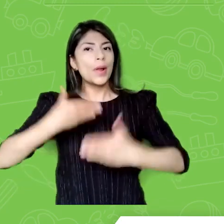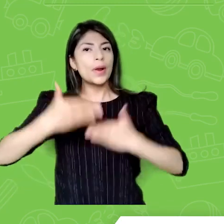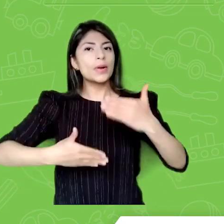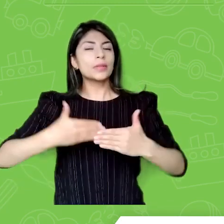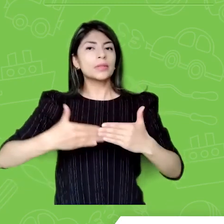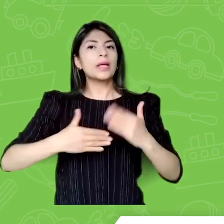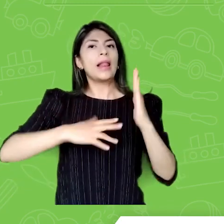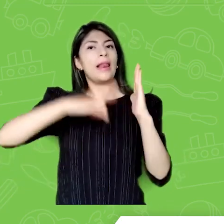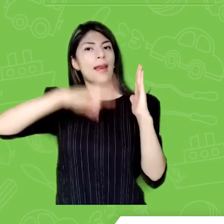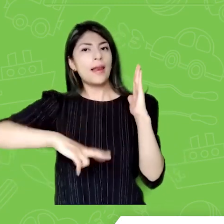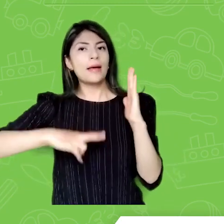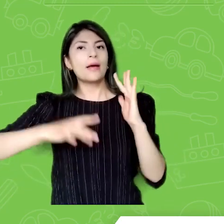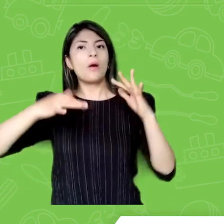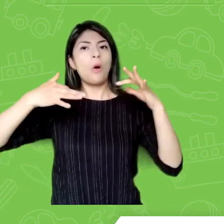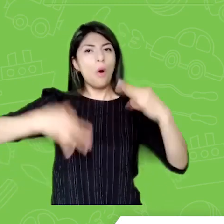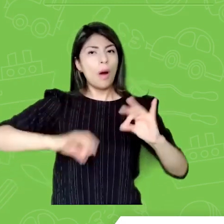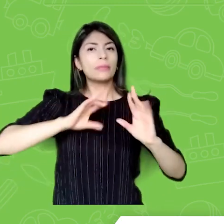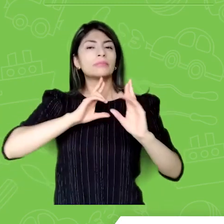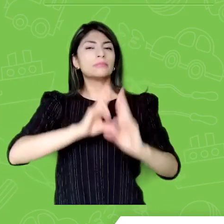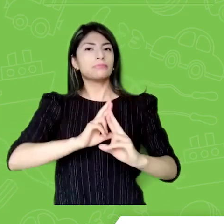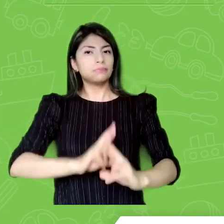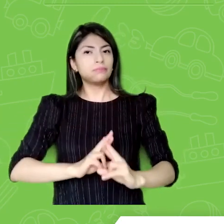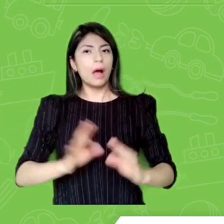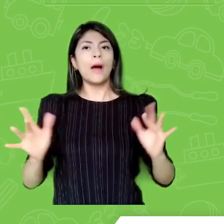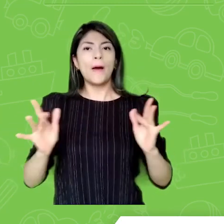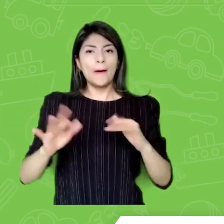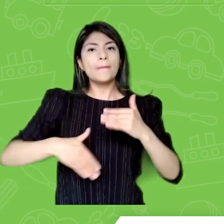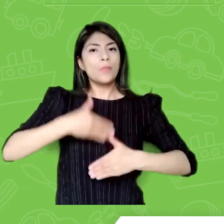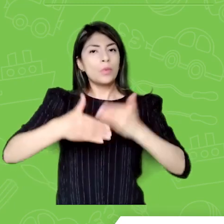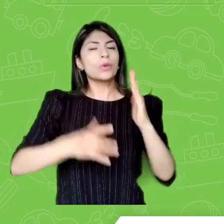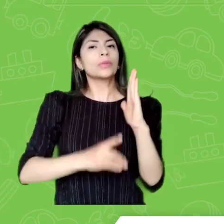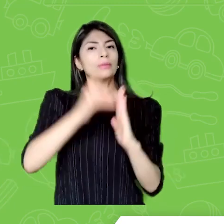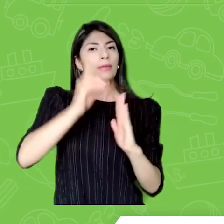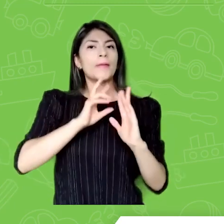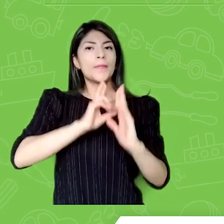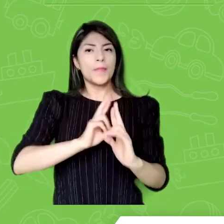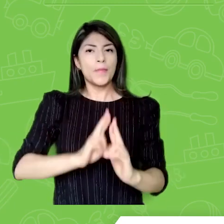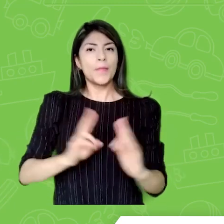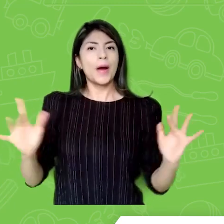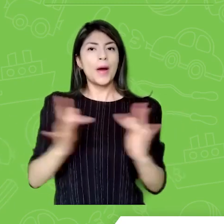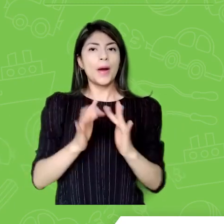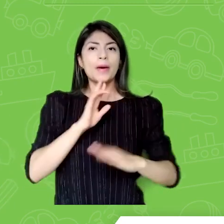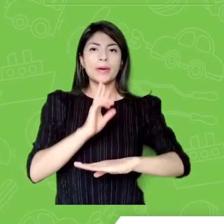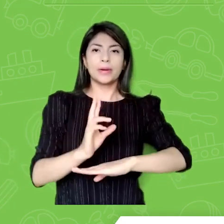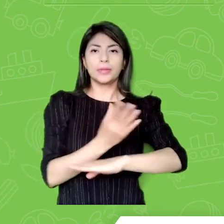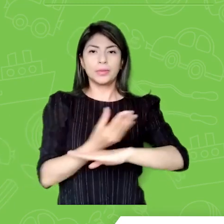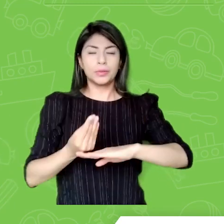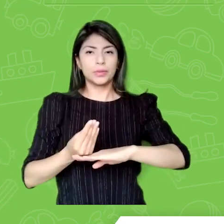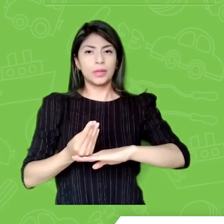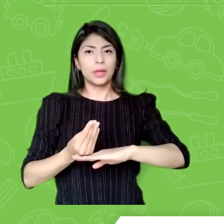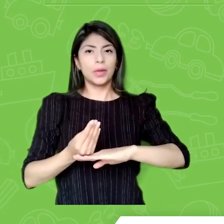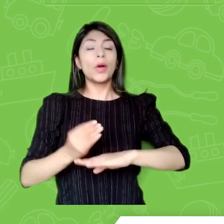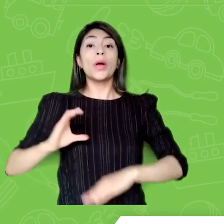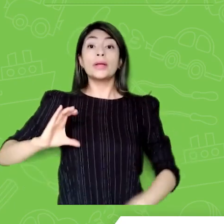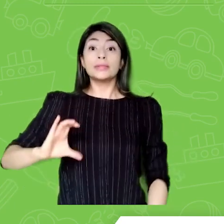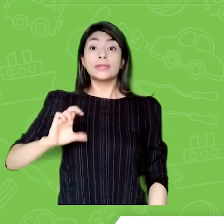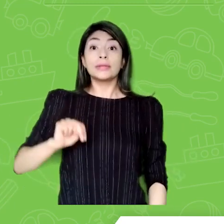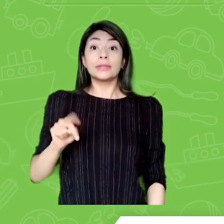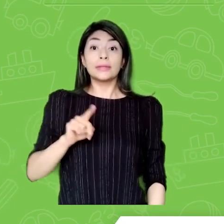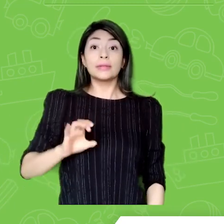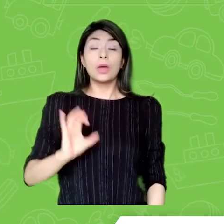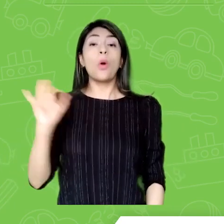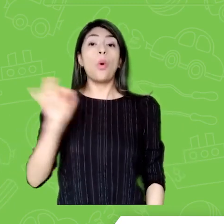la aplicación de dichas pruebas o encontradas durante la lectura de las hojas de respuestas o en desarrollo del procesamiento de los